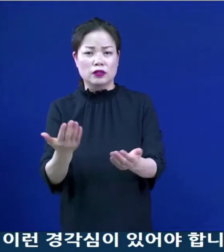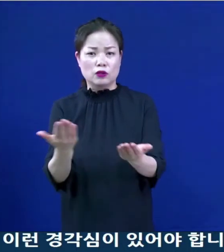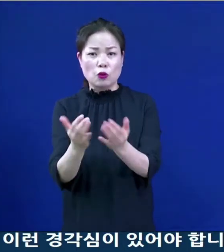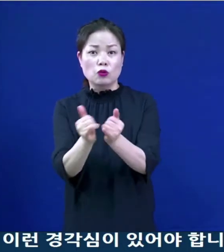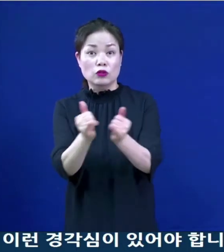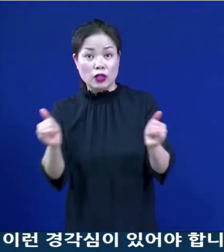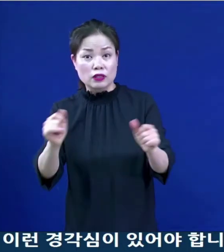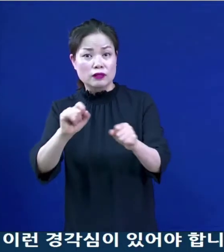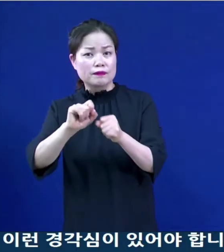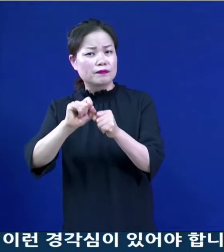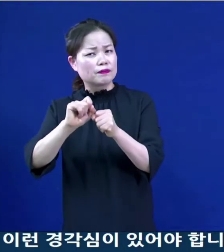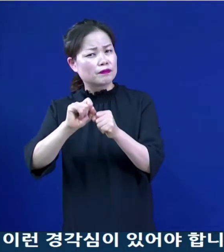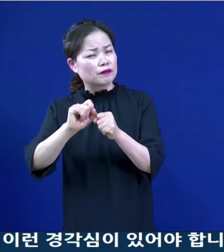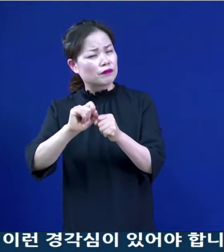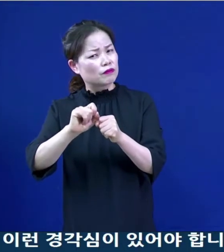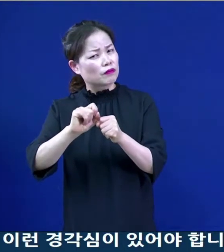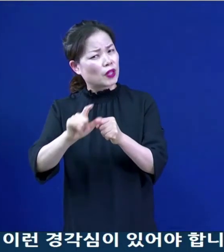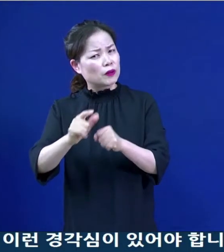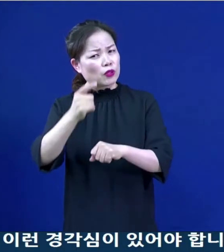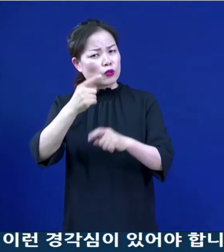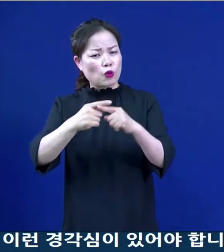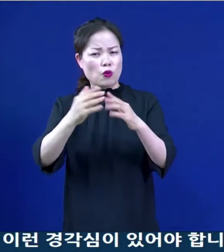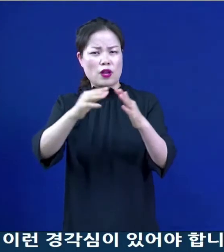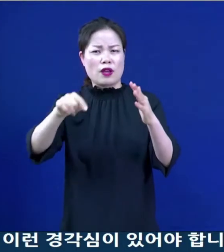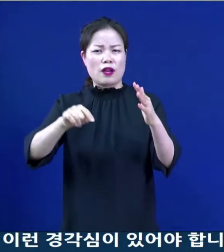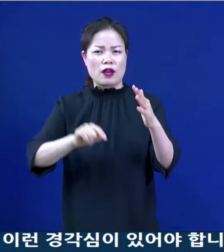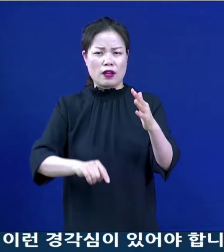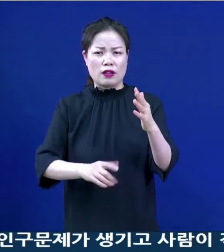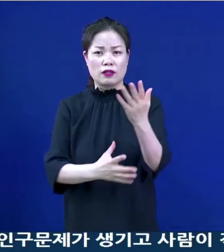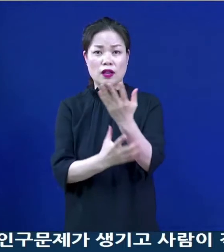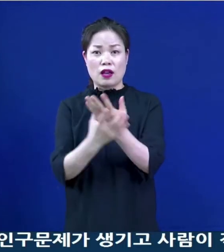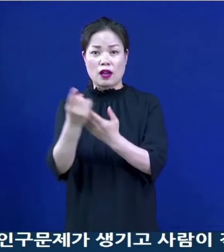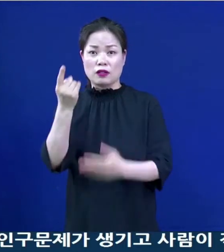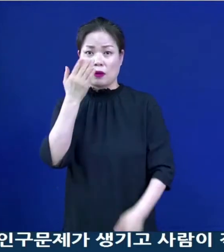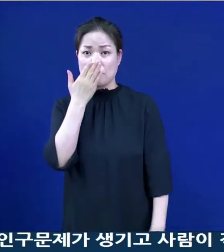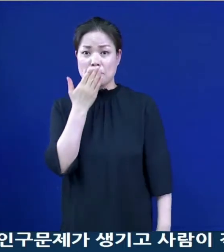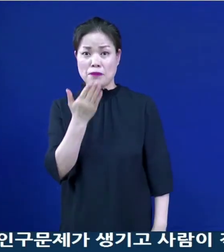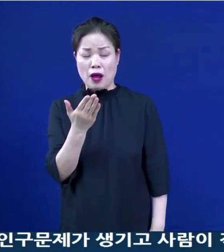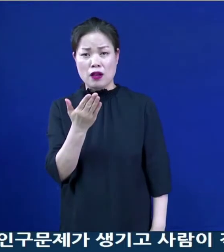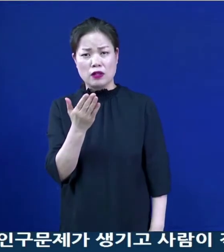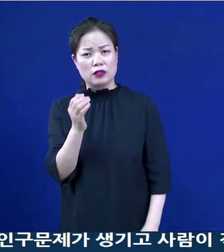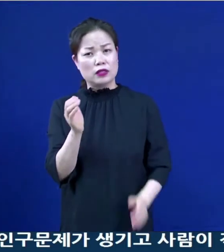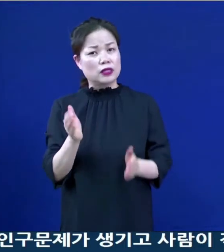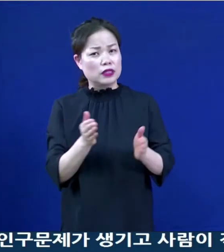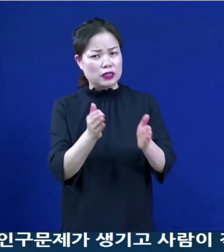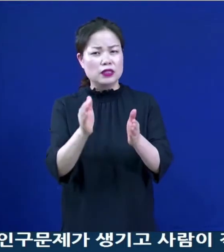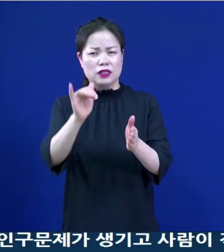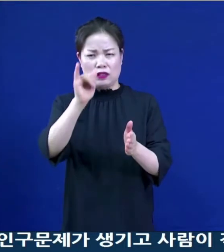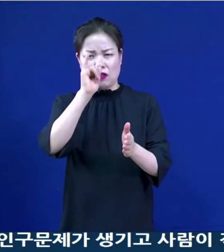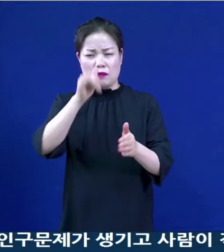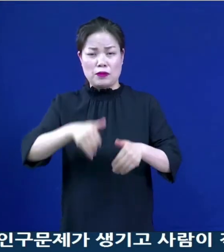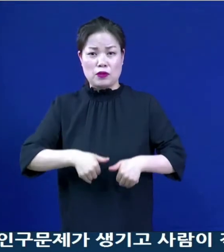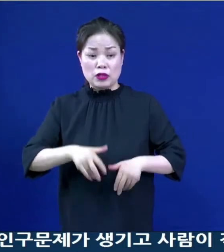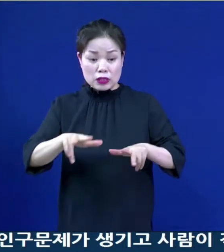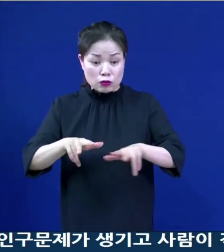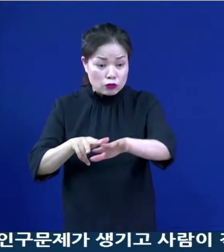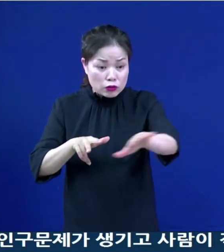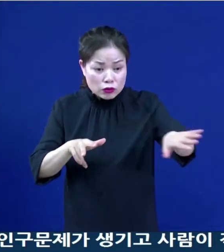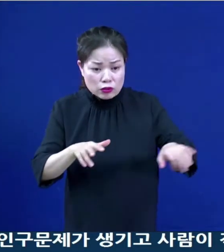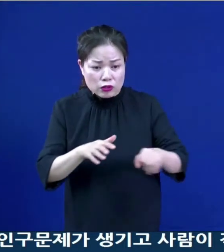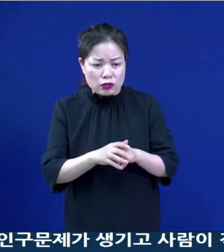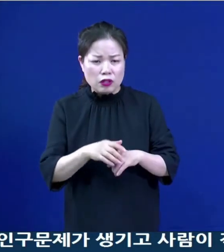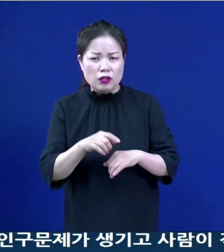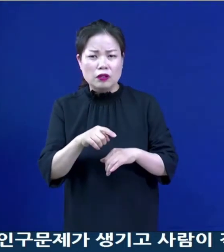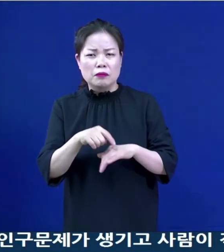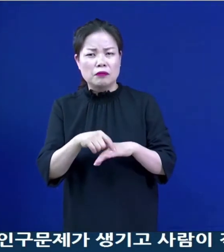오신 분들이 결국은 교회 안에서 하나가 될 수 있는 그런 길이 열려야만 된다는 겁니다. 지금 우리로서는 참